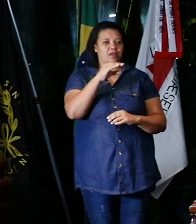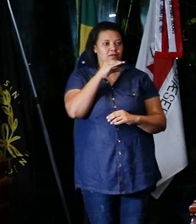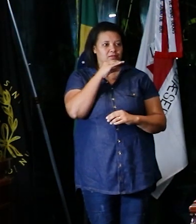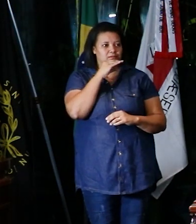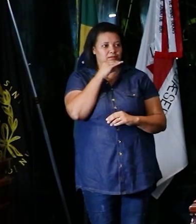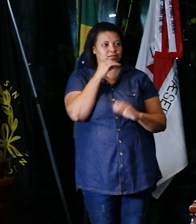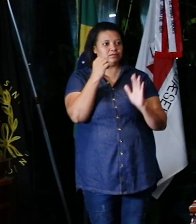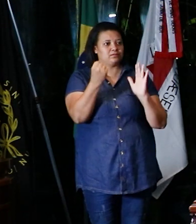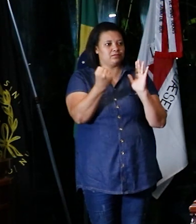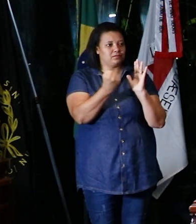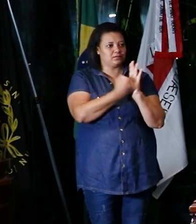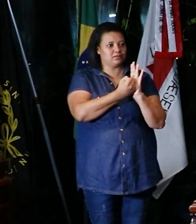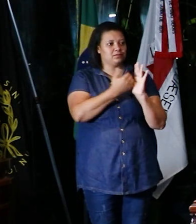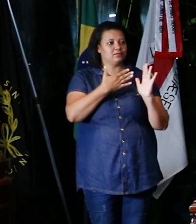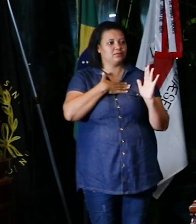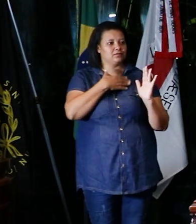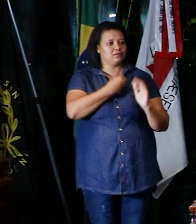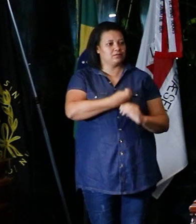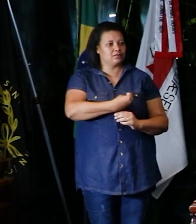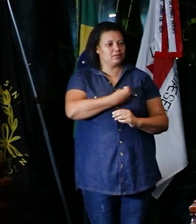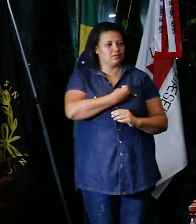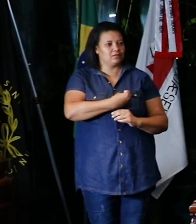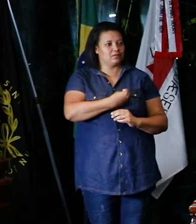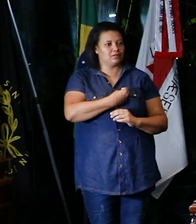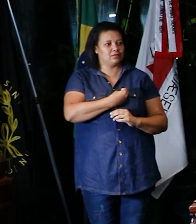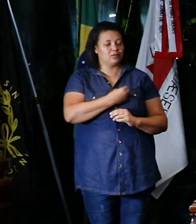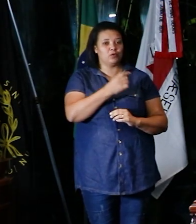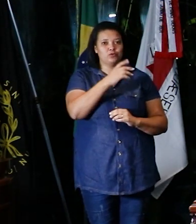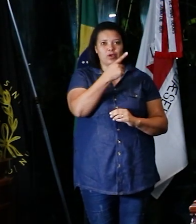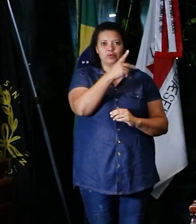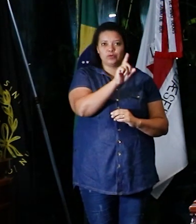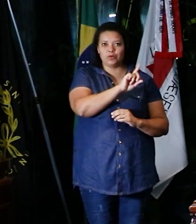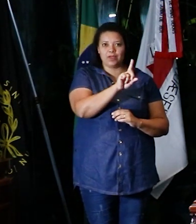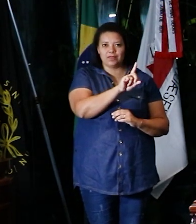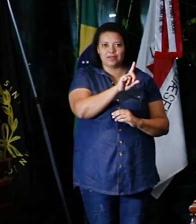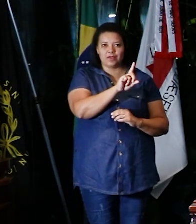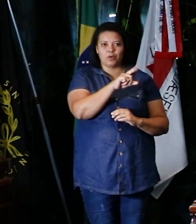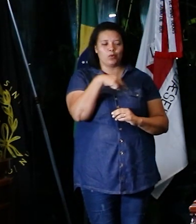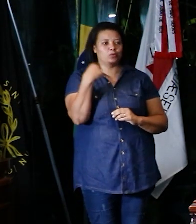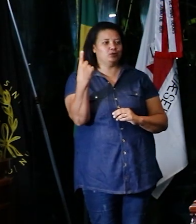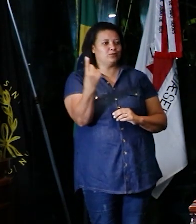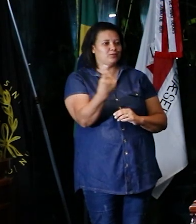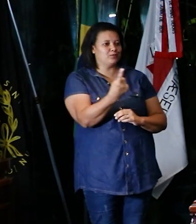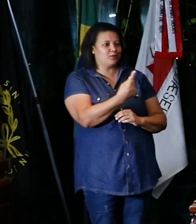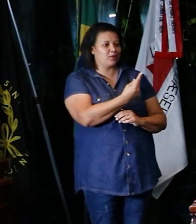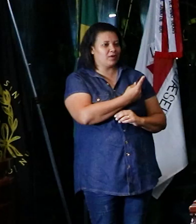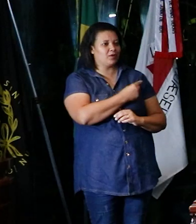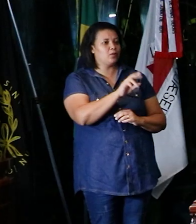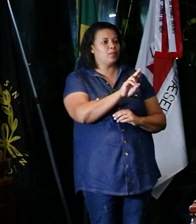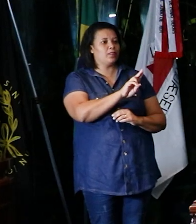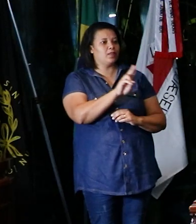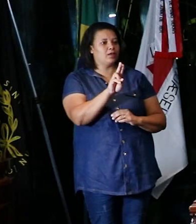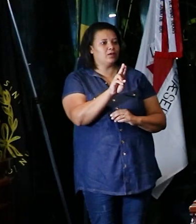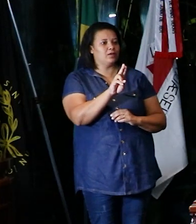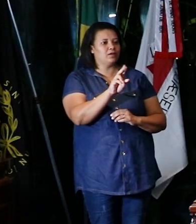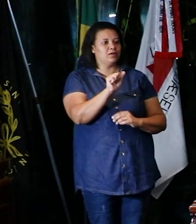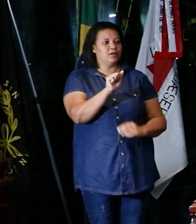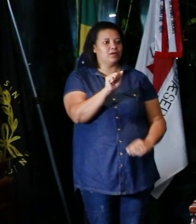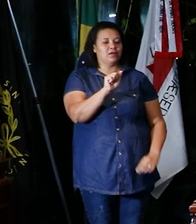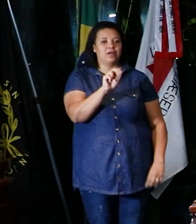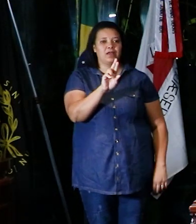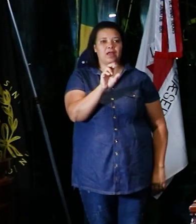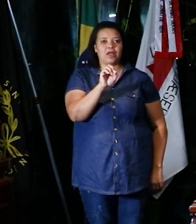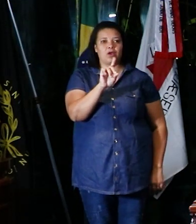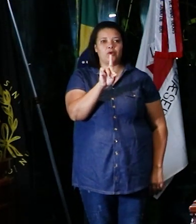Andrade marcou a minha vida. Mas não foi só a sua, não. Como é que é seu nome? Como é que é seu nome? Haroldo de